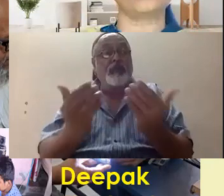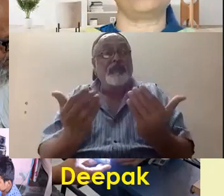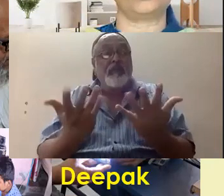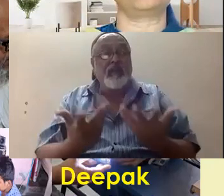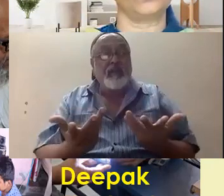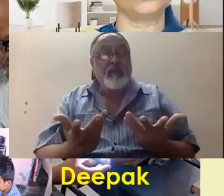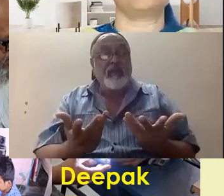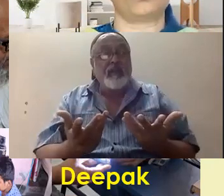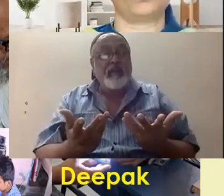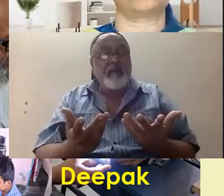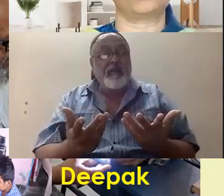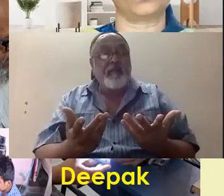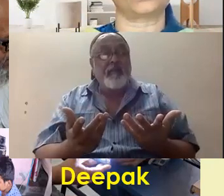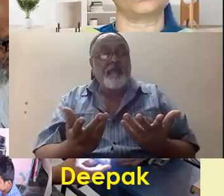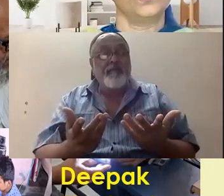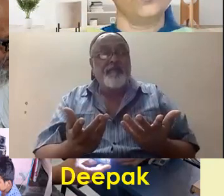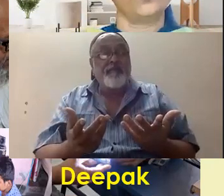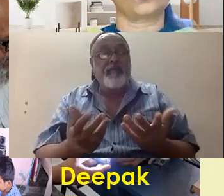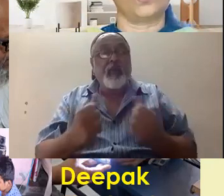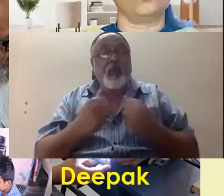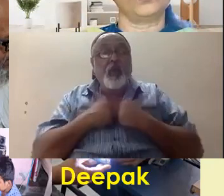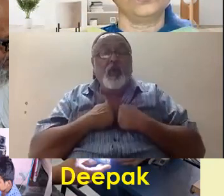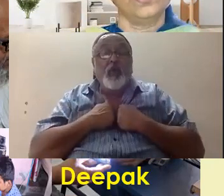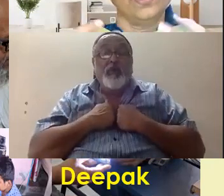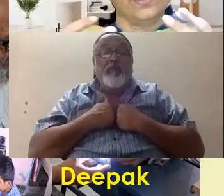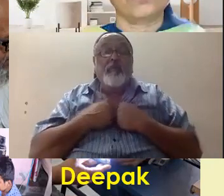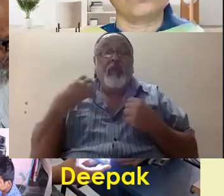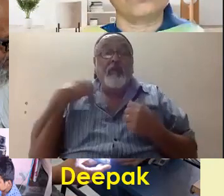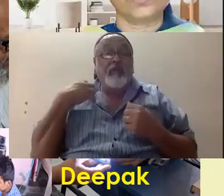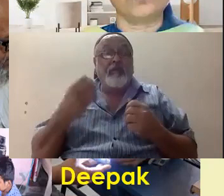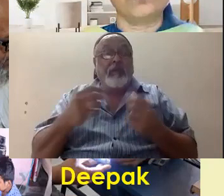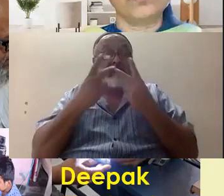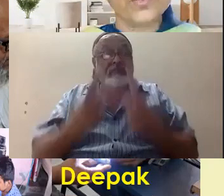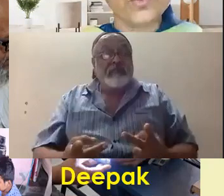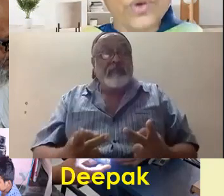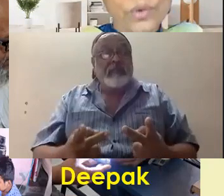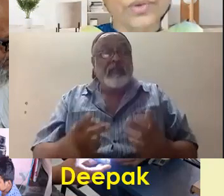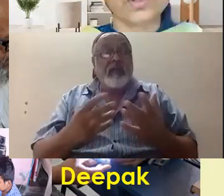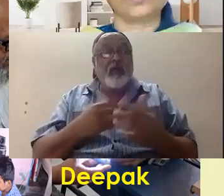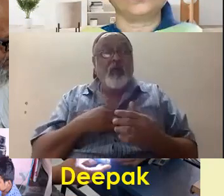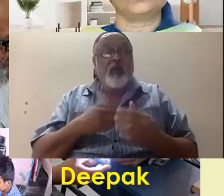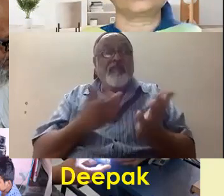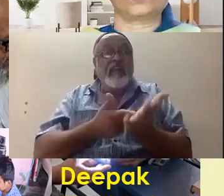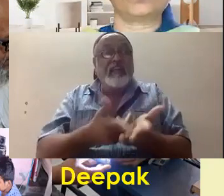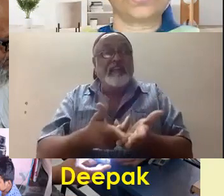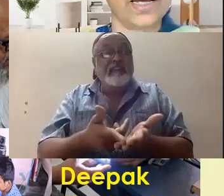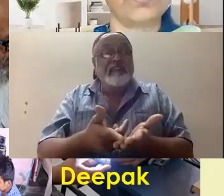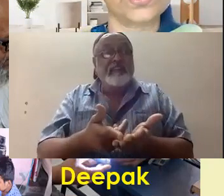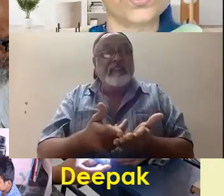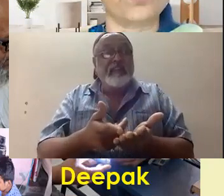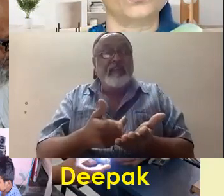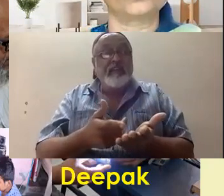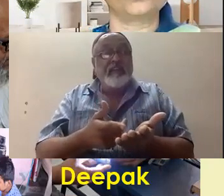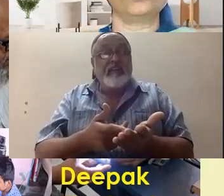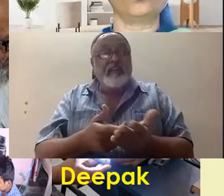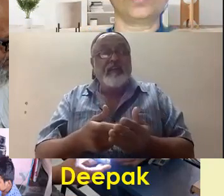apne problem, niji problem ko leke, unke gaon mein, matlab, unko rank ke jana padta tha bus